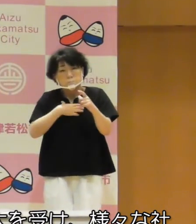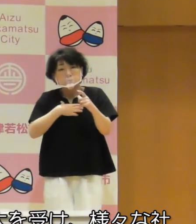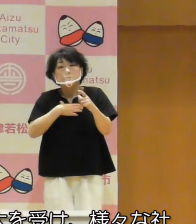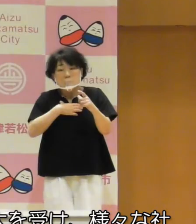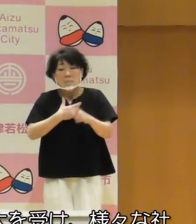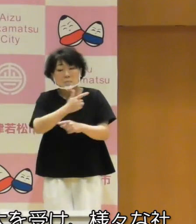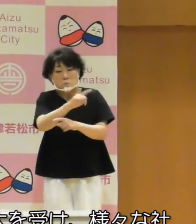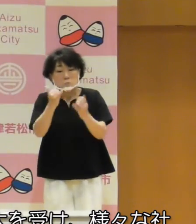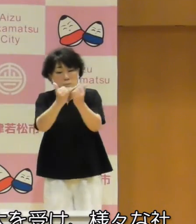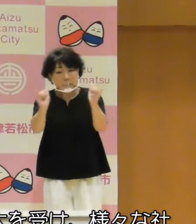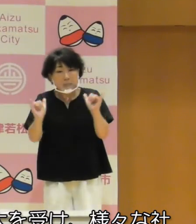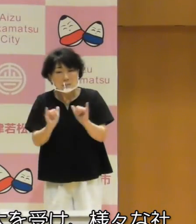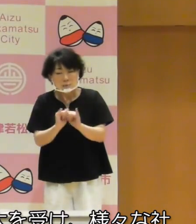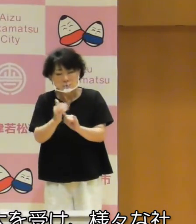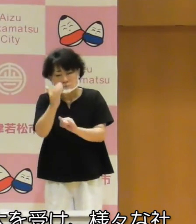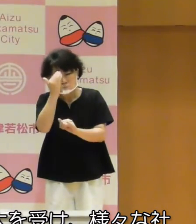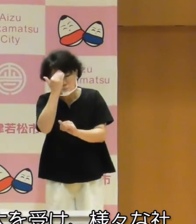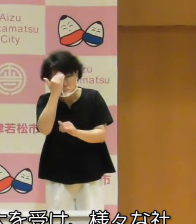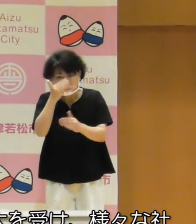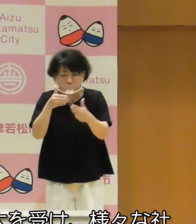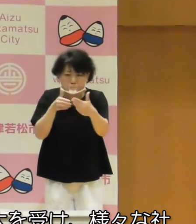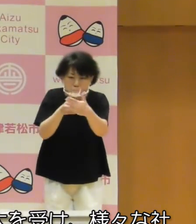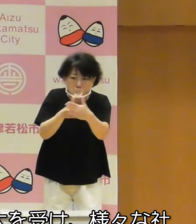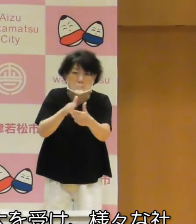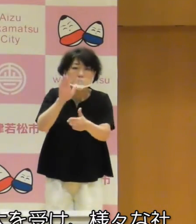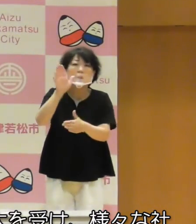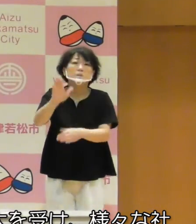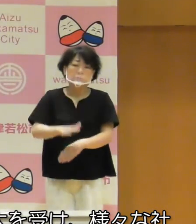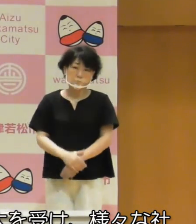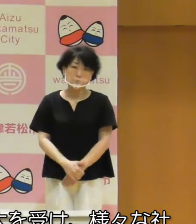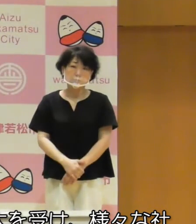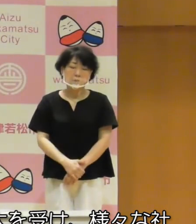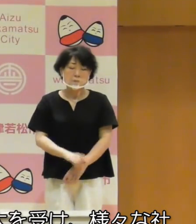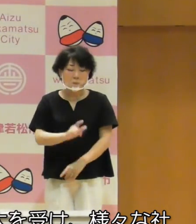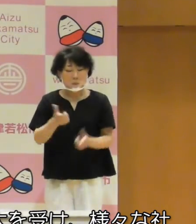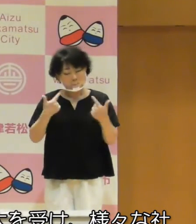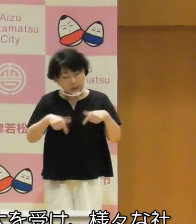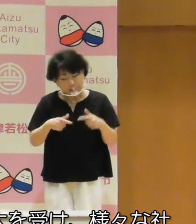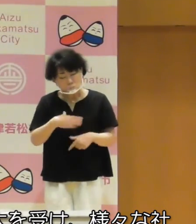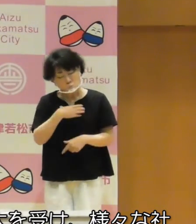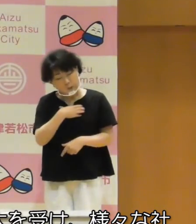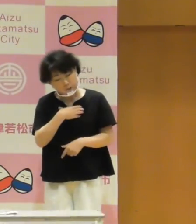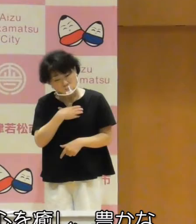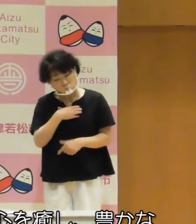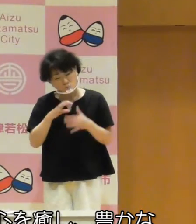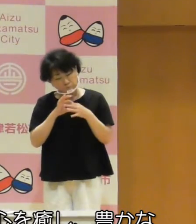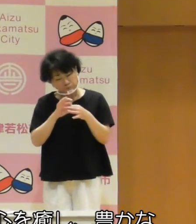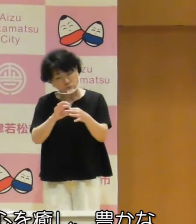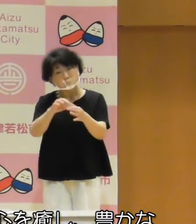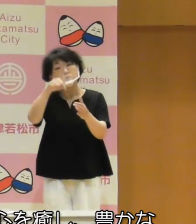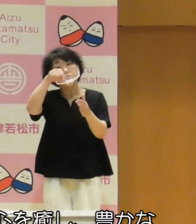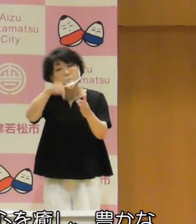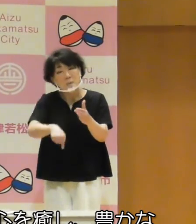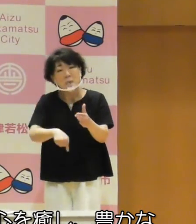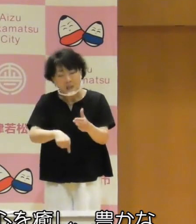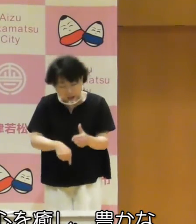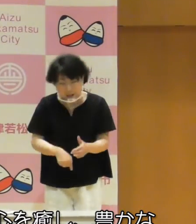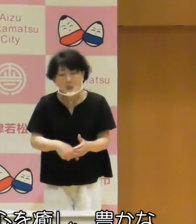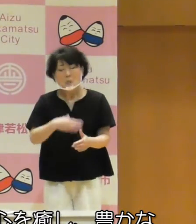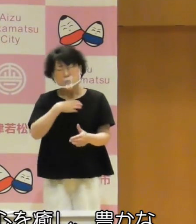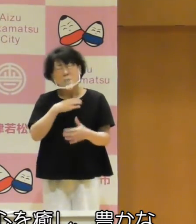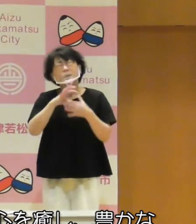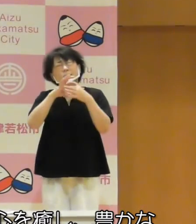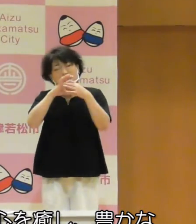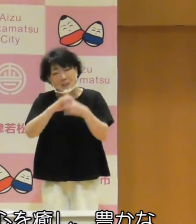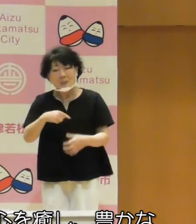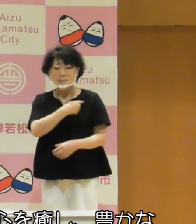さまざまな社会活動が自粛、制限されるなど、不安な日々を来る中、こうした時期だからこそ、私